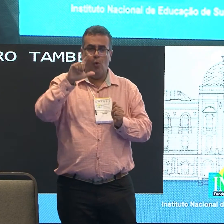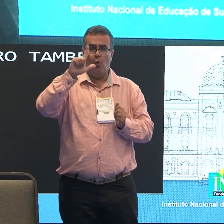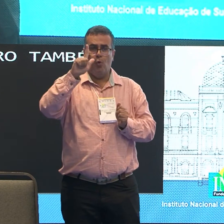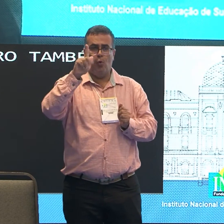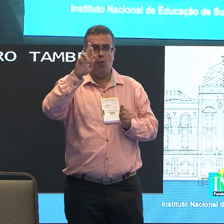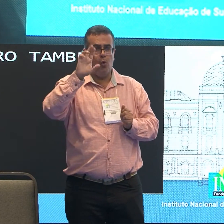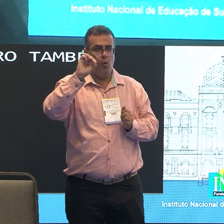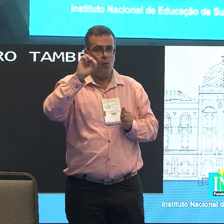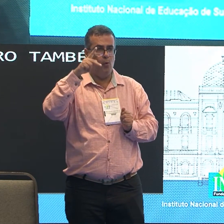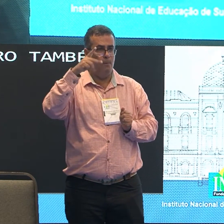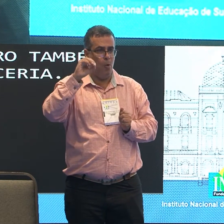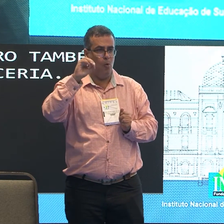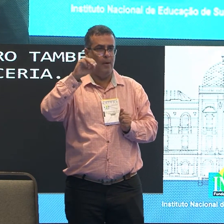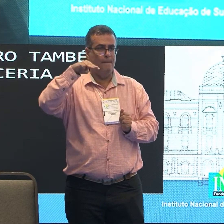Também